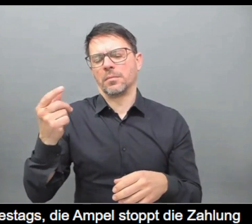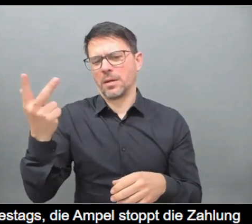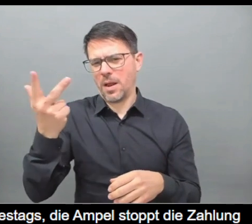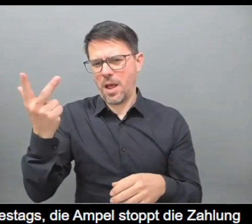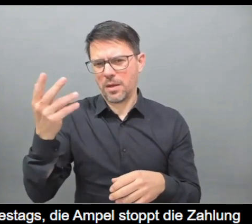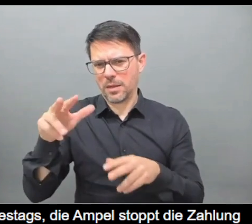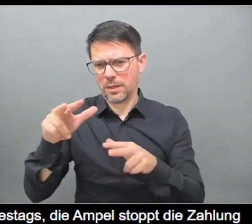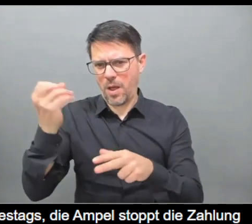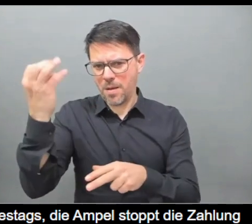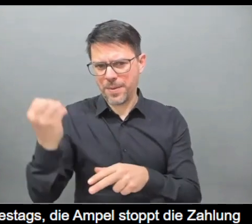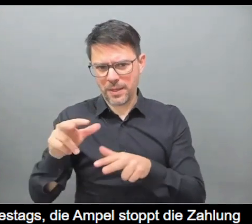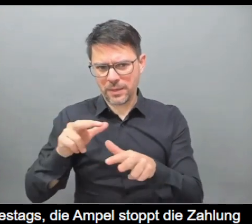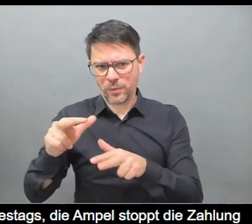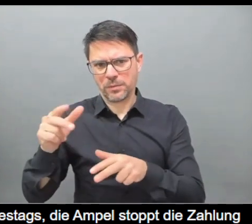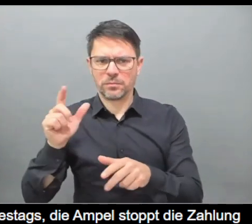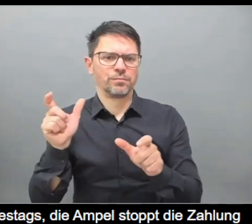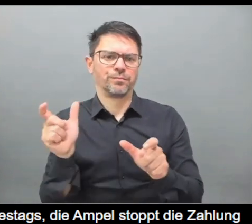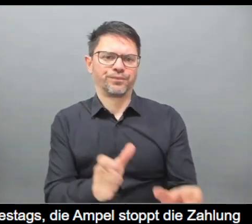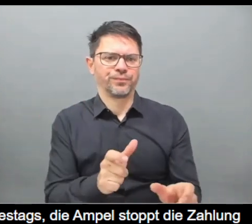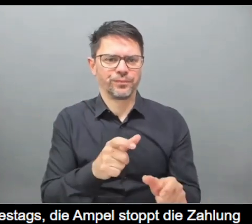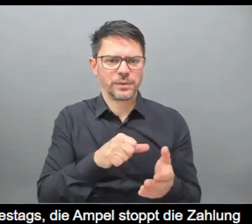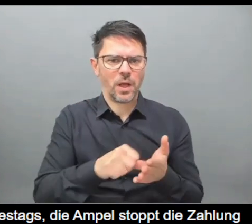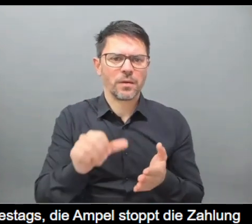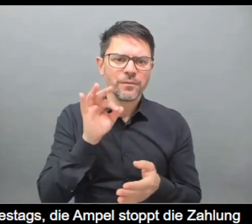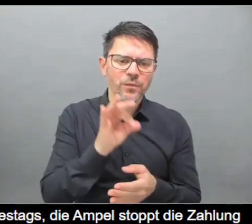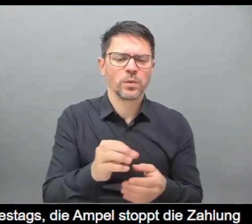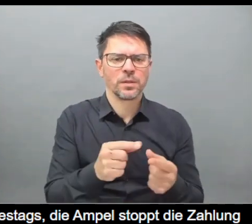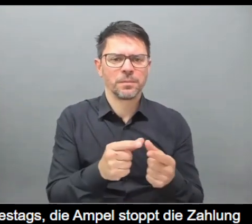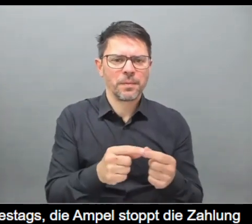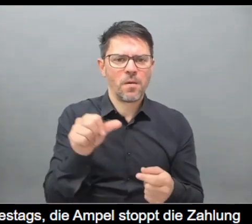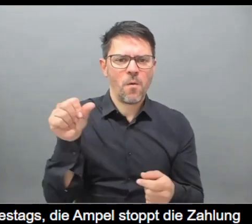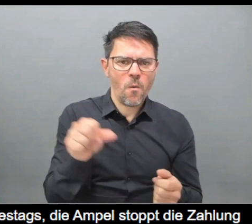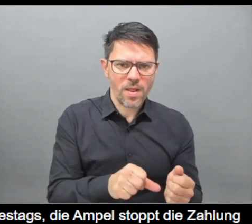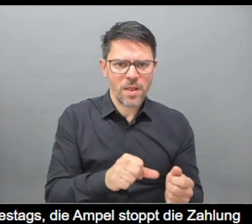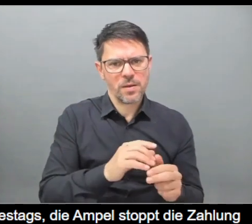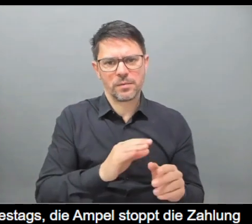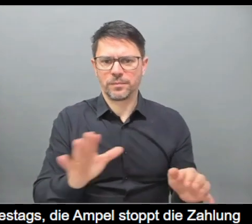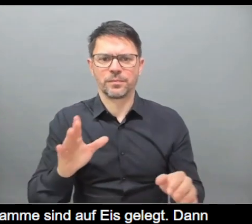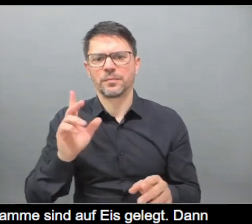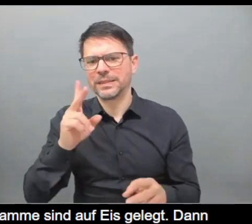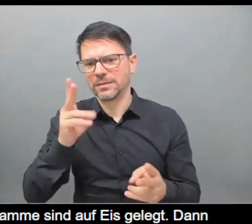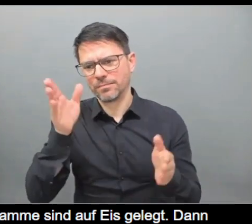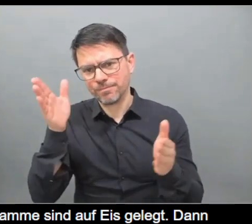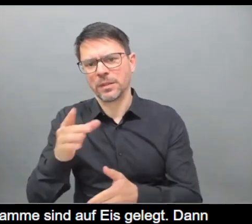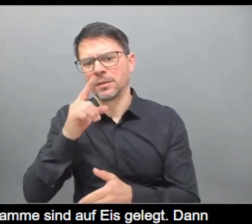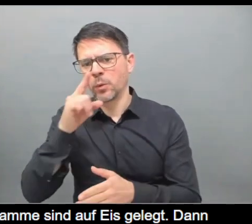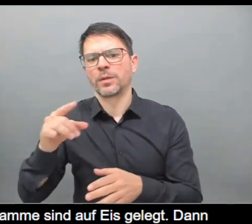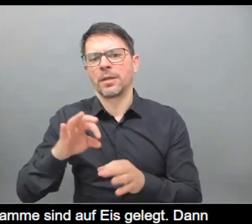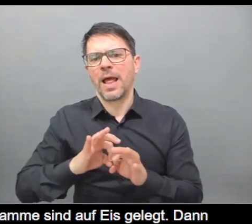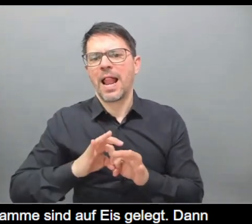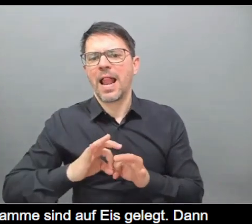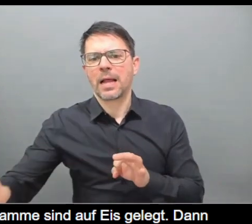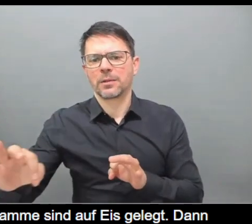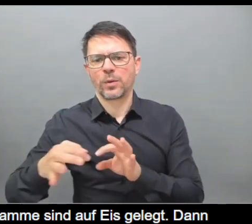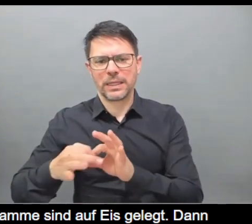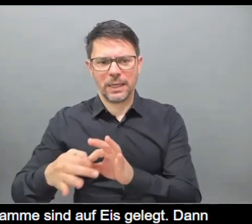die Dinge, die sie uns zugesagt haben. Also Chaos pur über Monate hinweg. Ich erinnere daran, in Corona-Zeiten